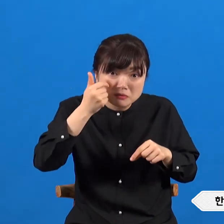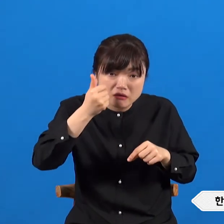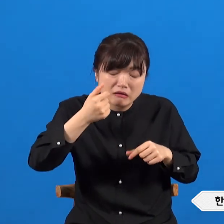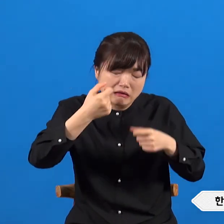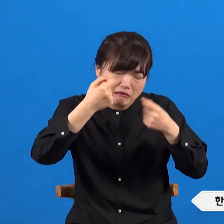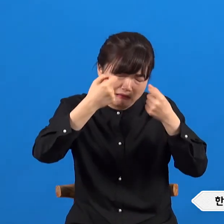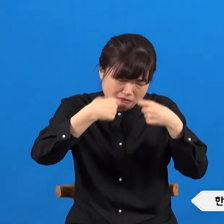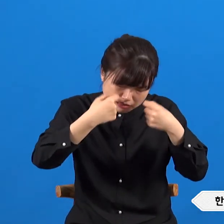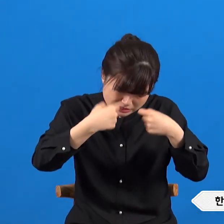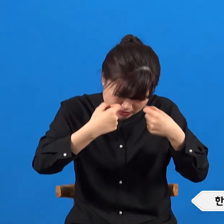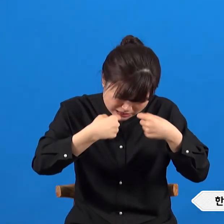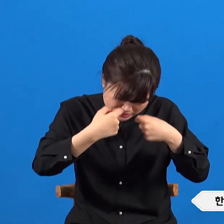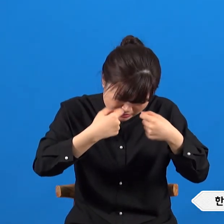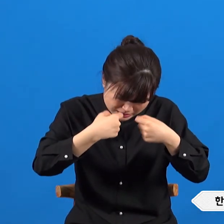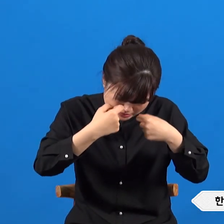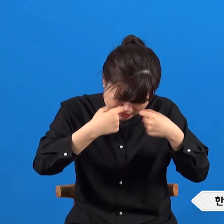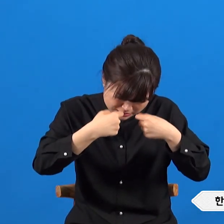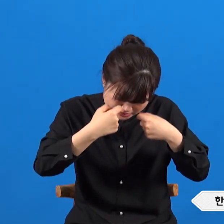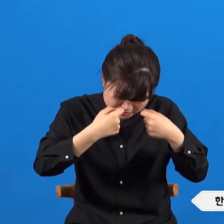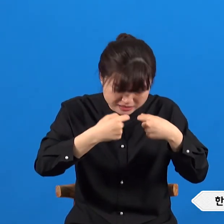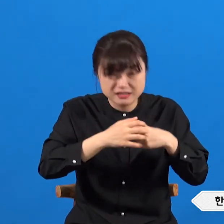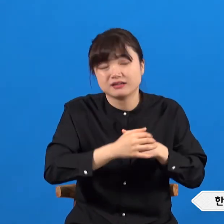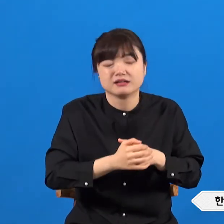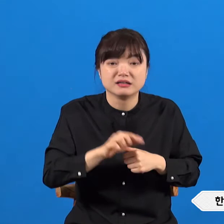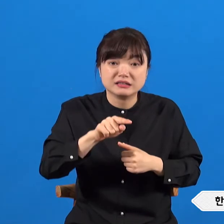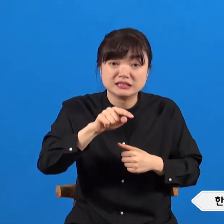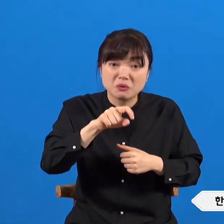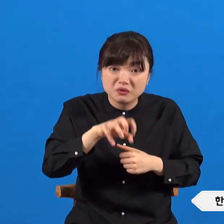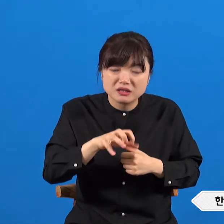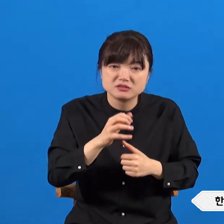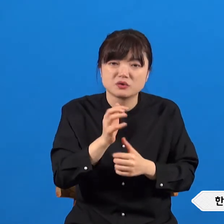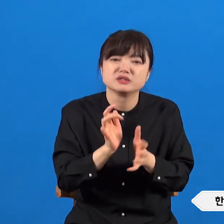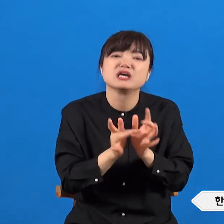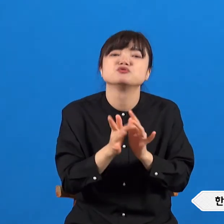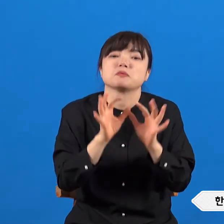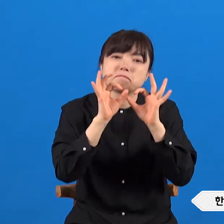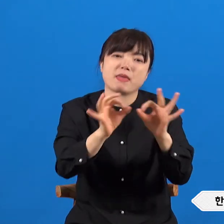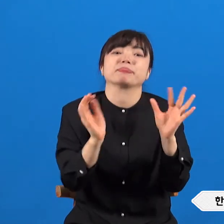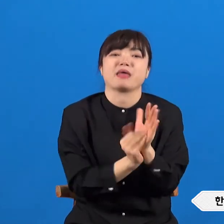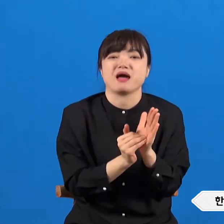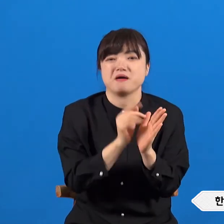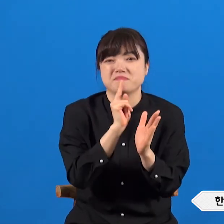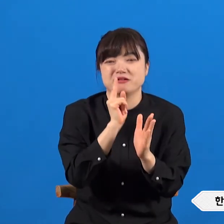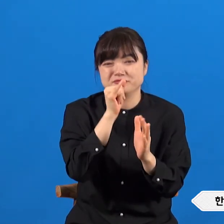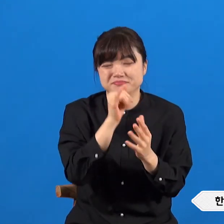노무라 목사는 그날 밤 그 움막에서 예수님을 보았다고 했습니다.